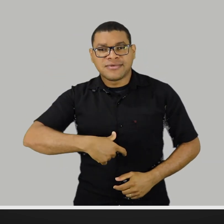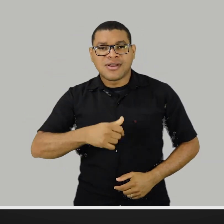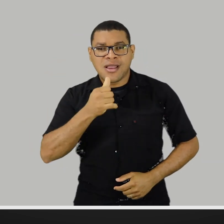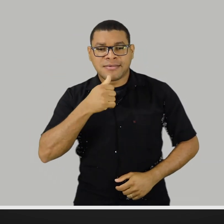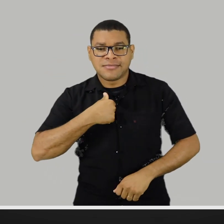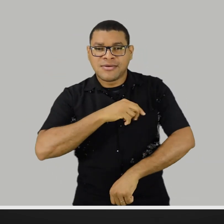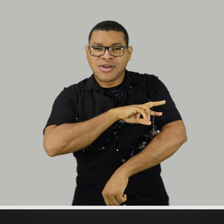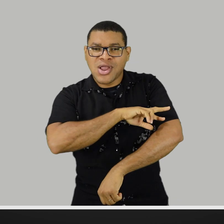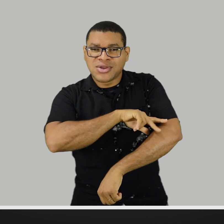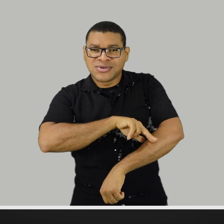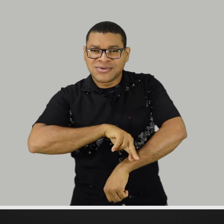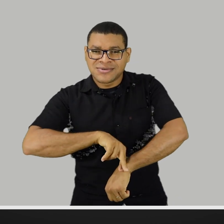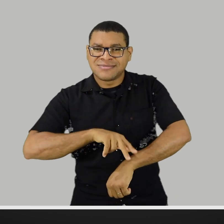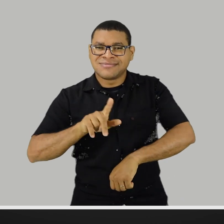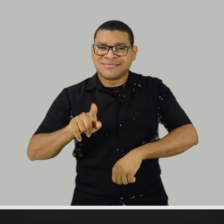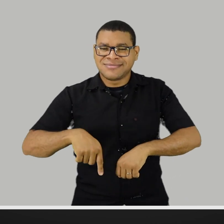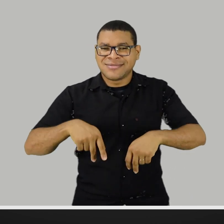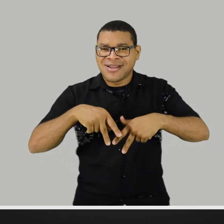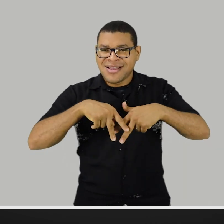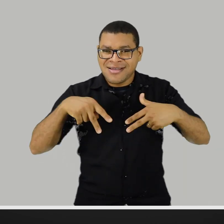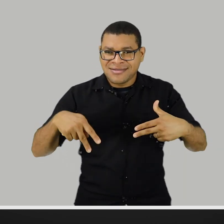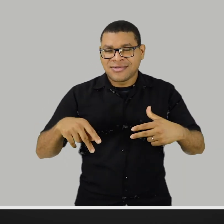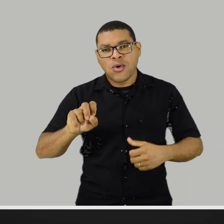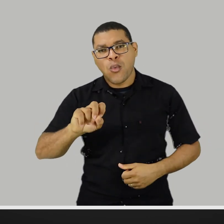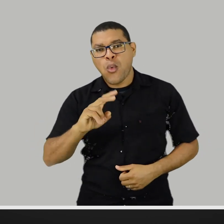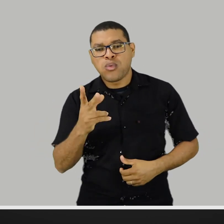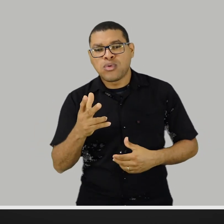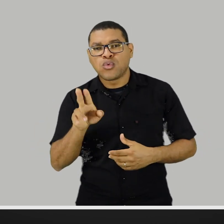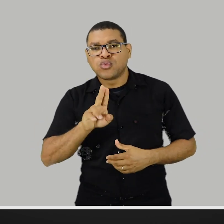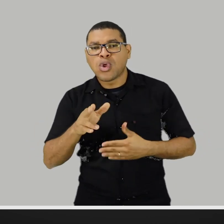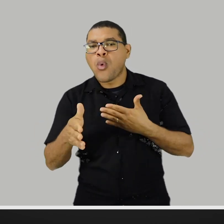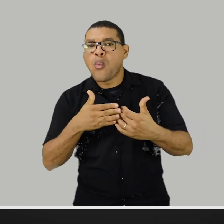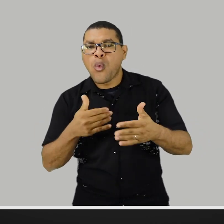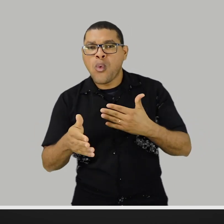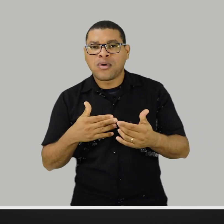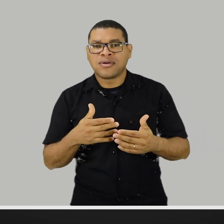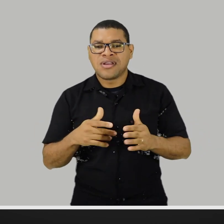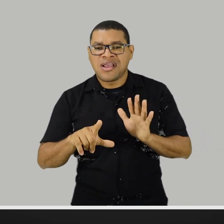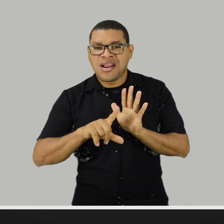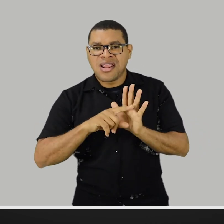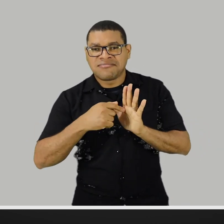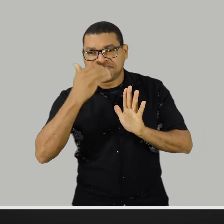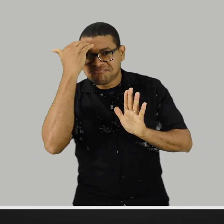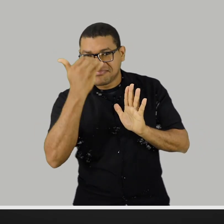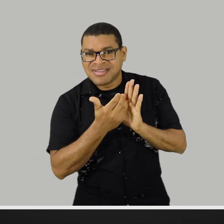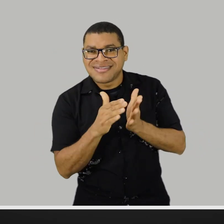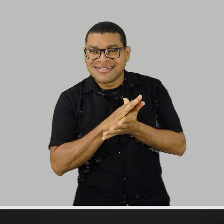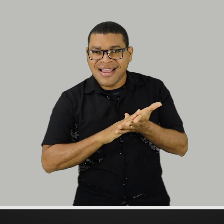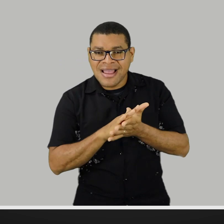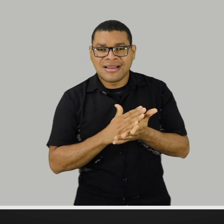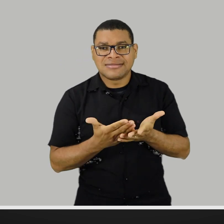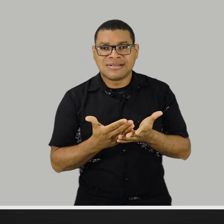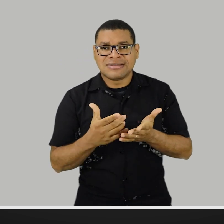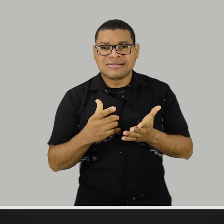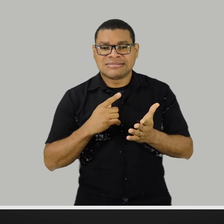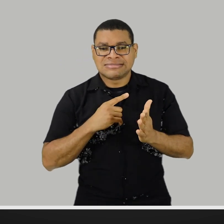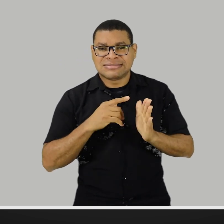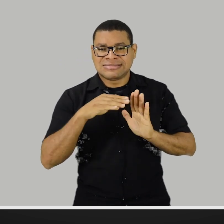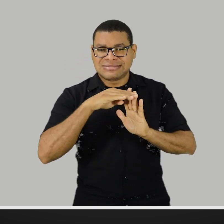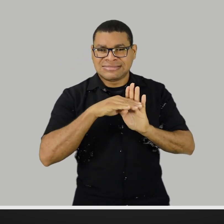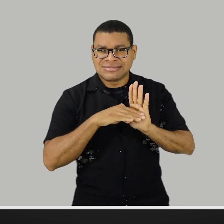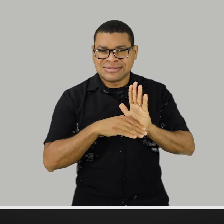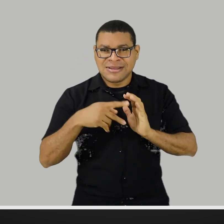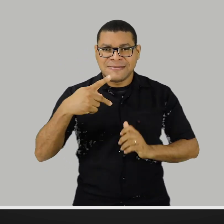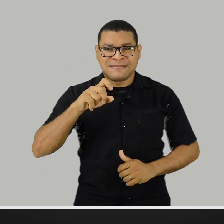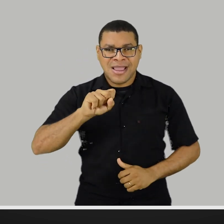autodeclaração étnico-racial ou utilizar quaisquer meios ilícitos descumprindo as normas do processo